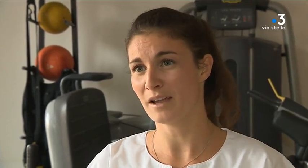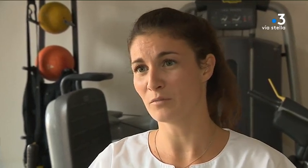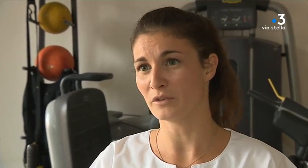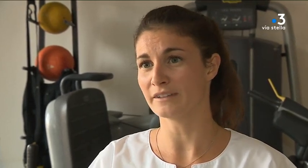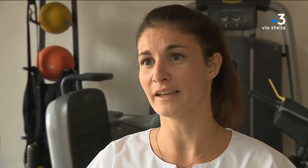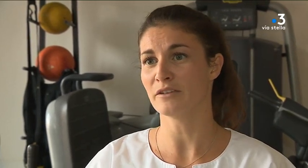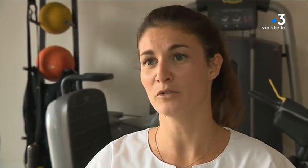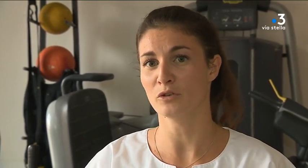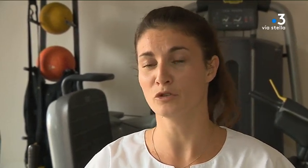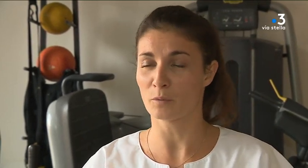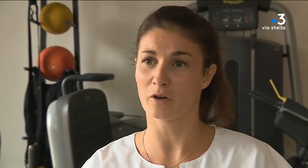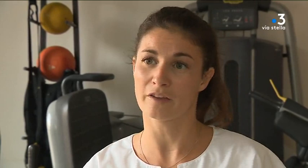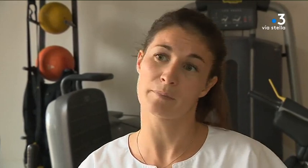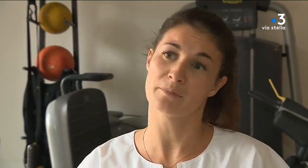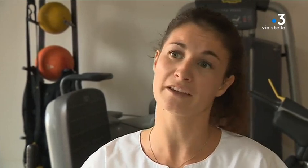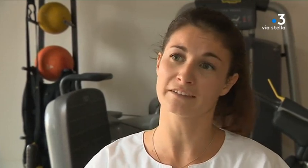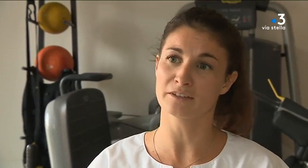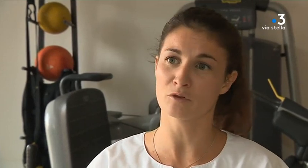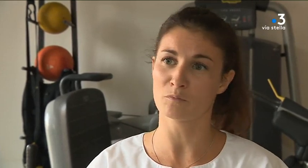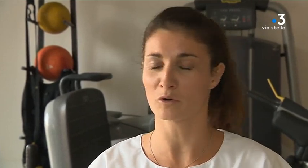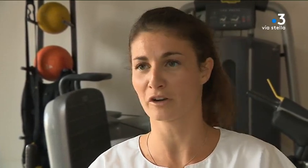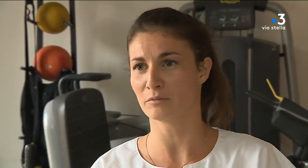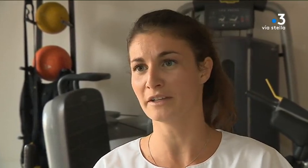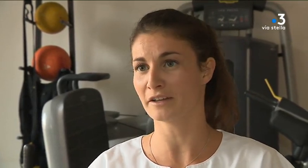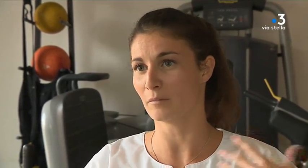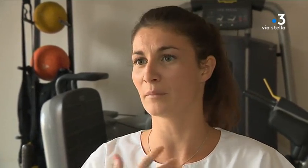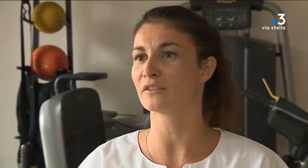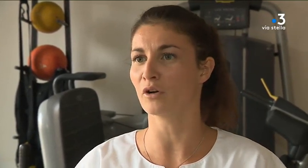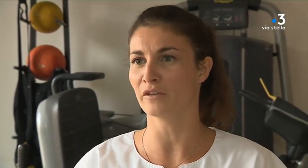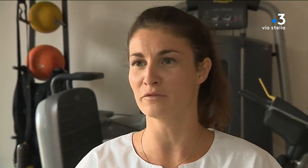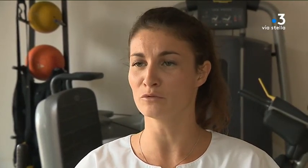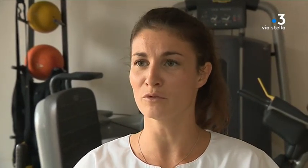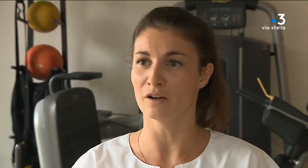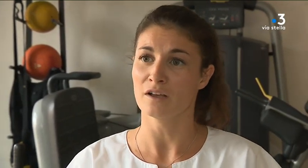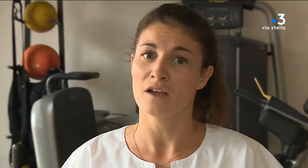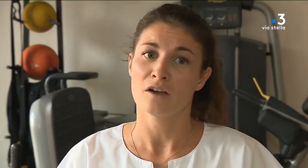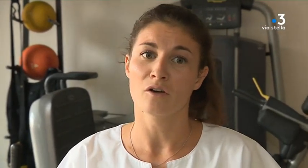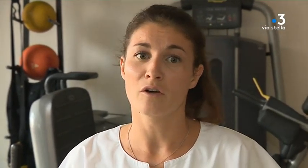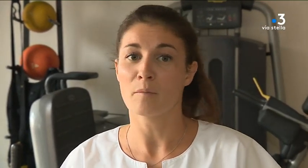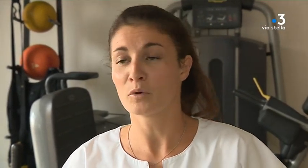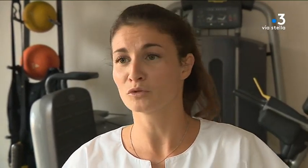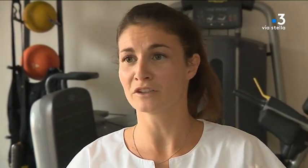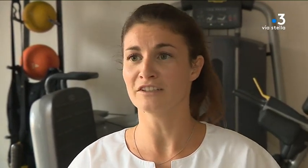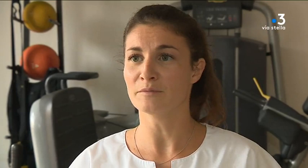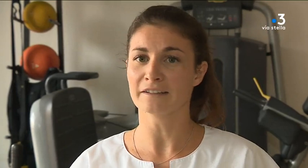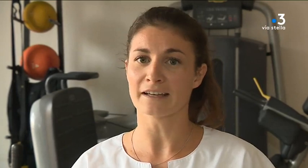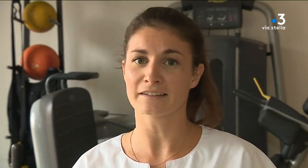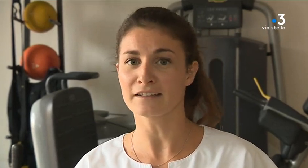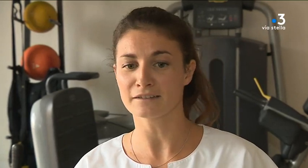problèmes, on essaye de prendre un papier et un stylo pour leur expliquer comme la prise de rendez-vous. Pour tout ce qui est type d'exercice,